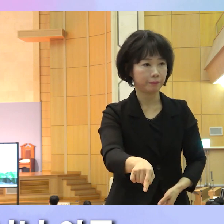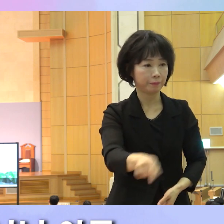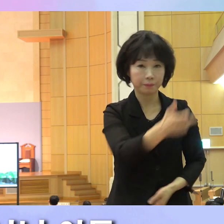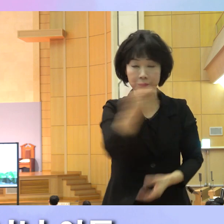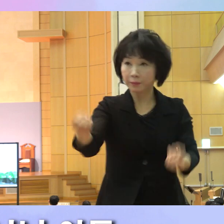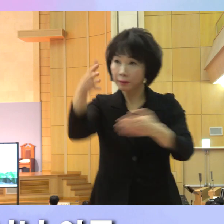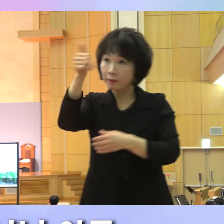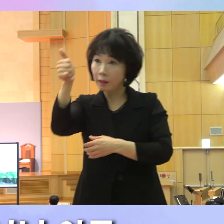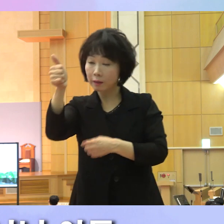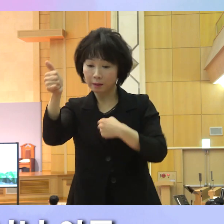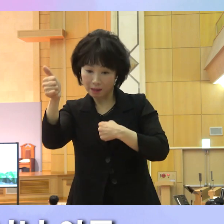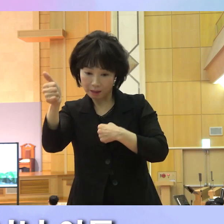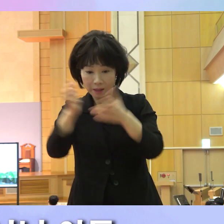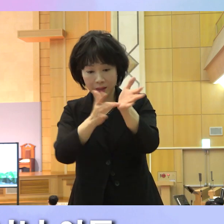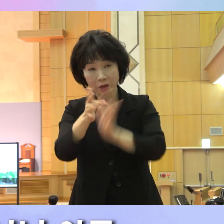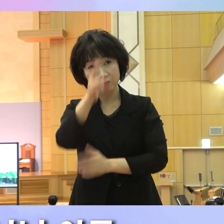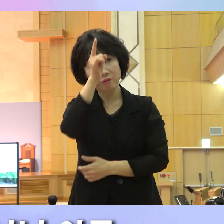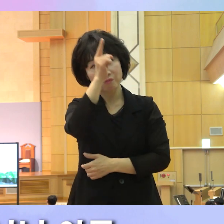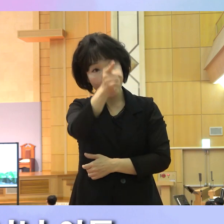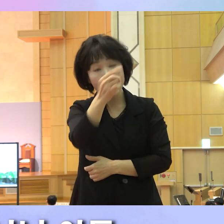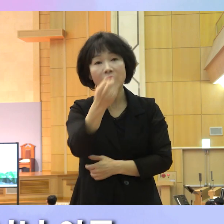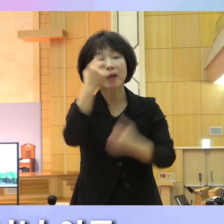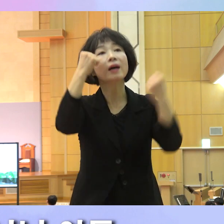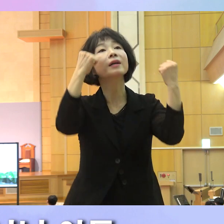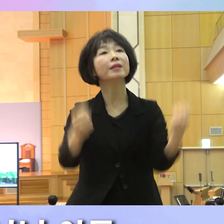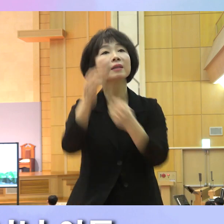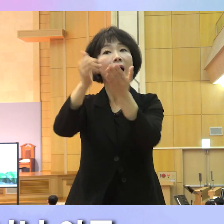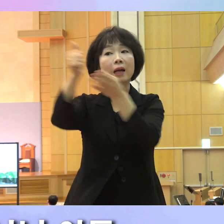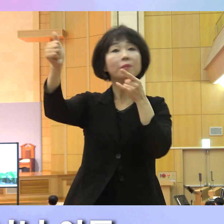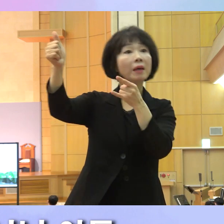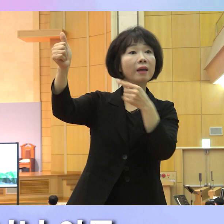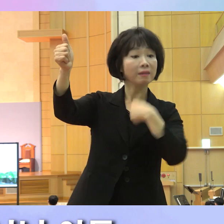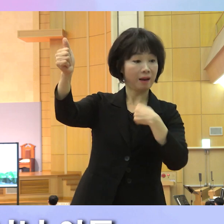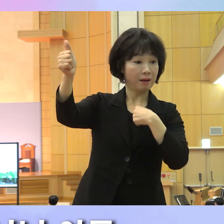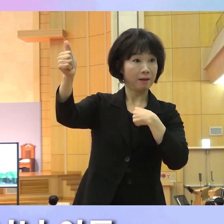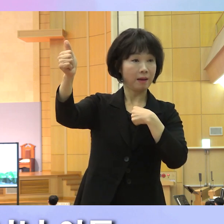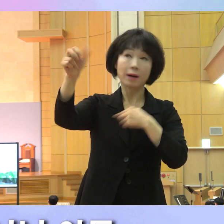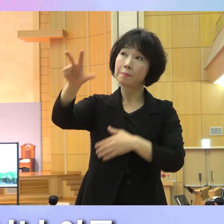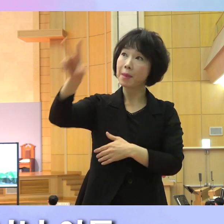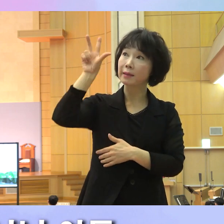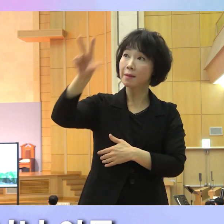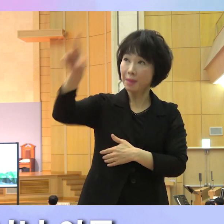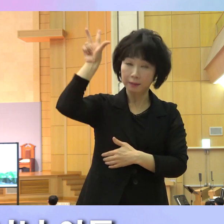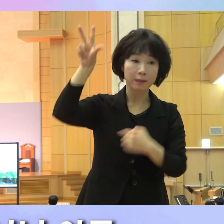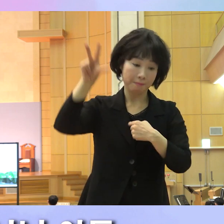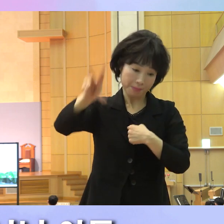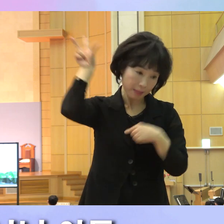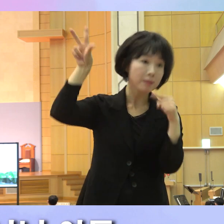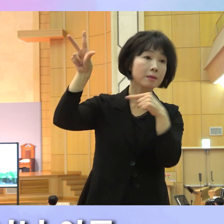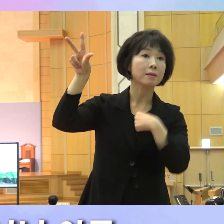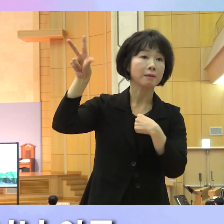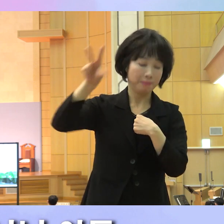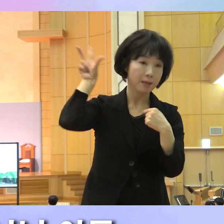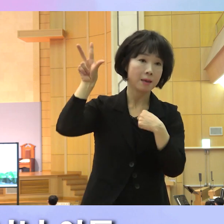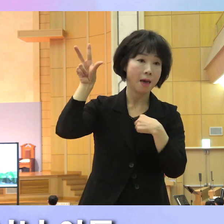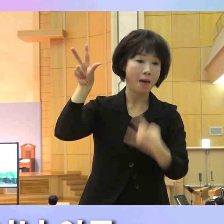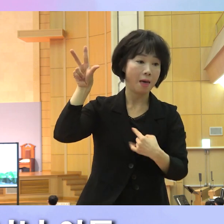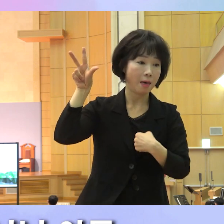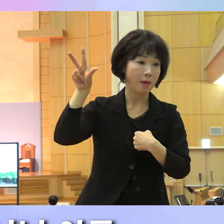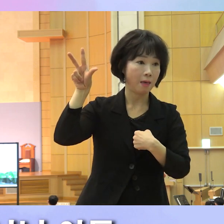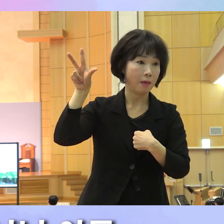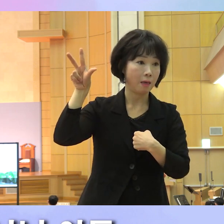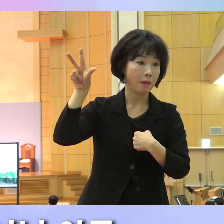가로되 내가 너로 살아계신 하나님께 맹세하게 하노니, 살아계신